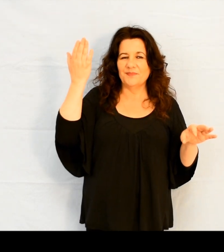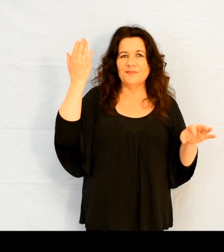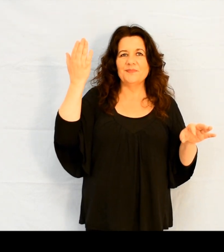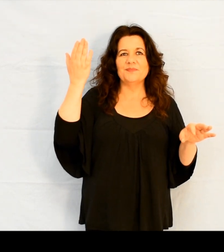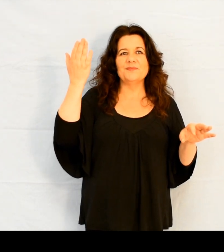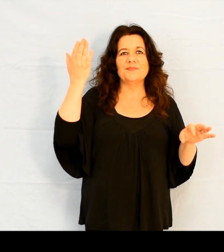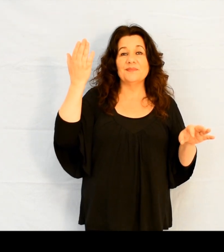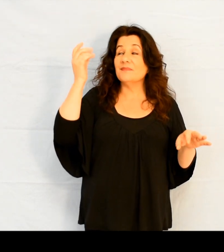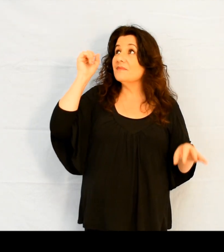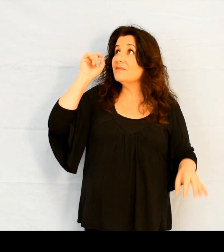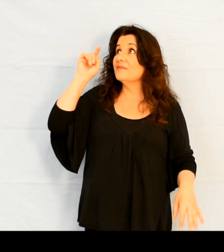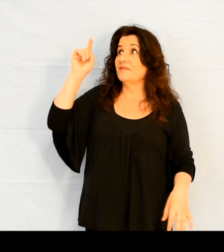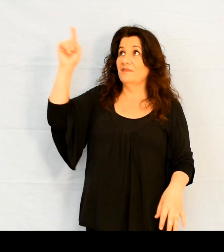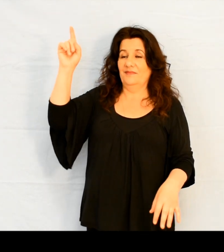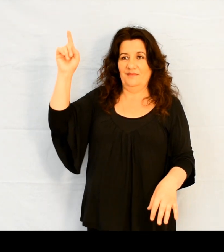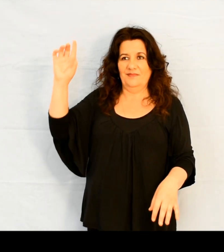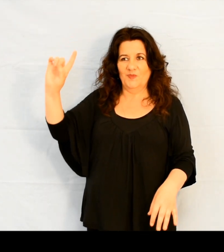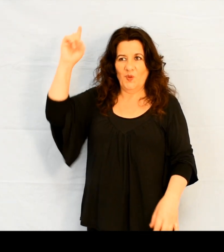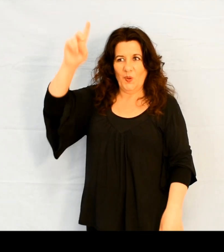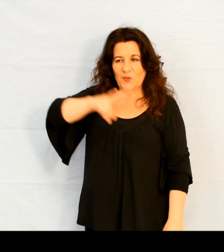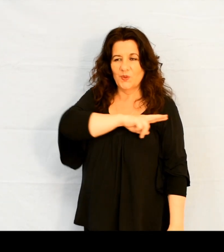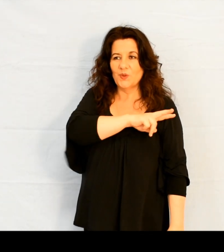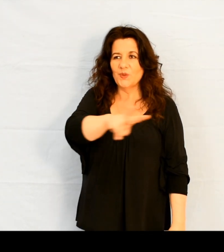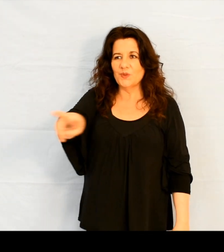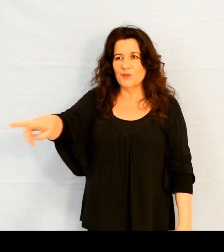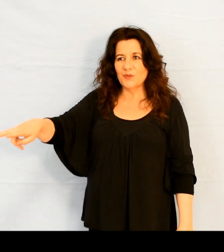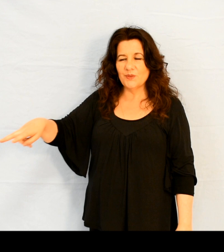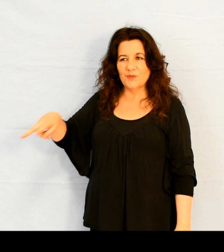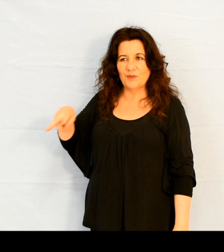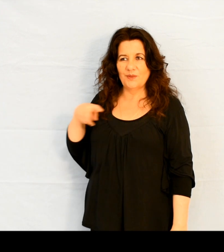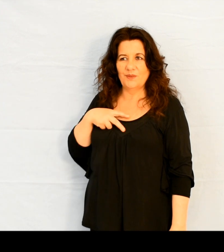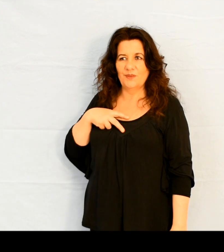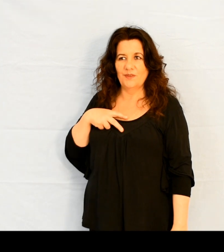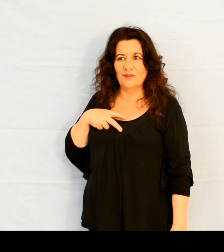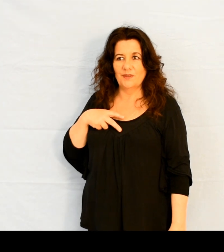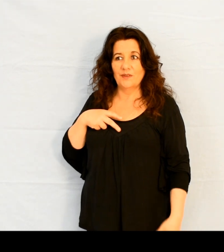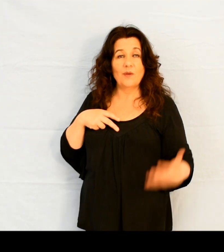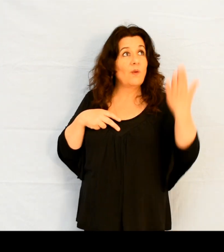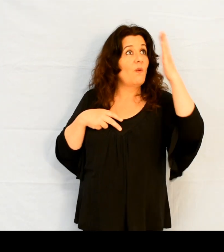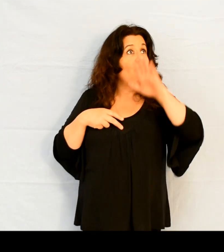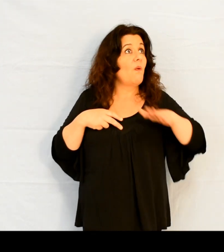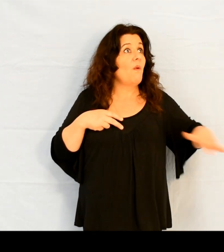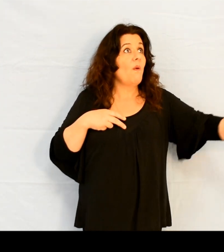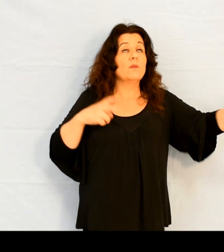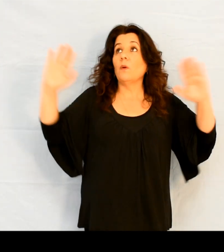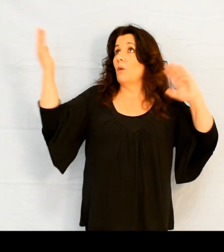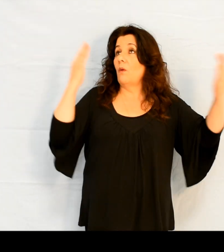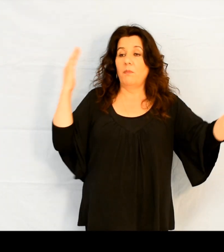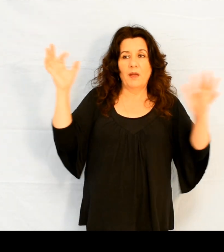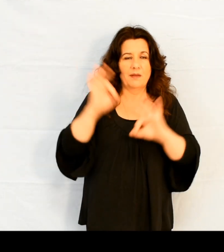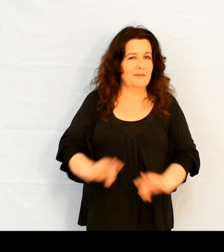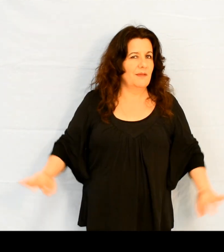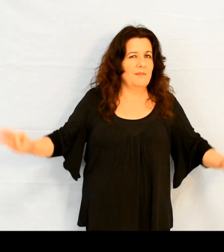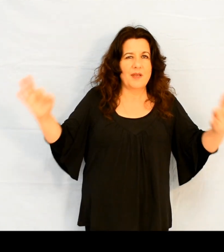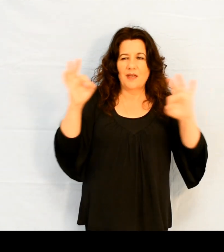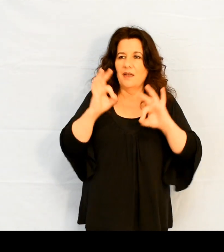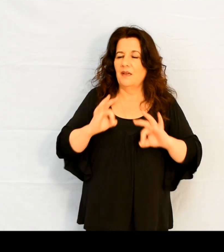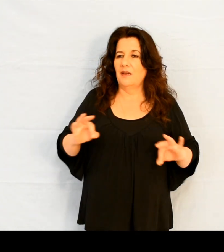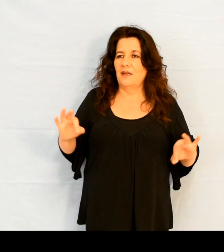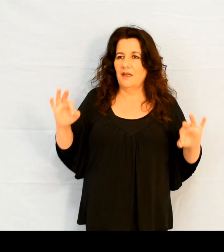C'est lui qui est notre Dieu. Aucun autre ne lui est comparable. Il a découvert les